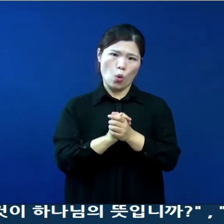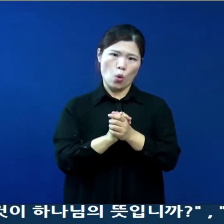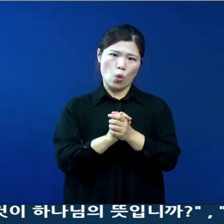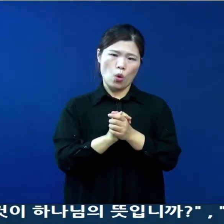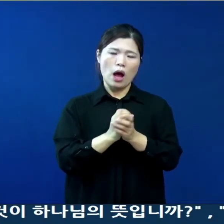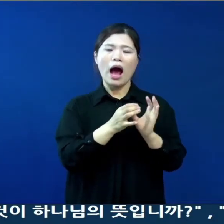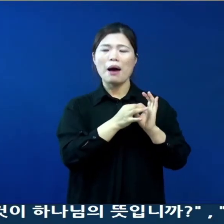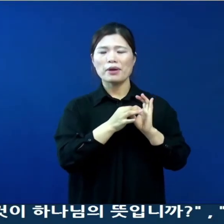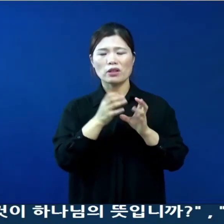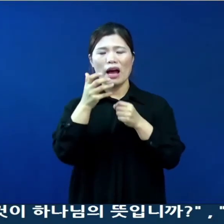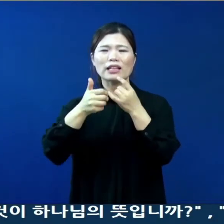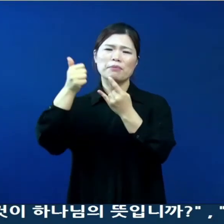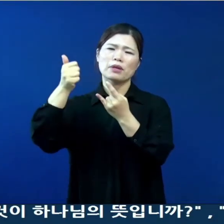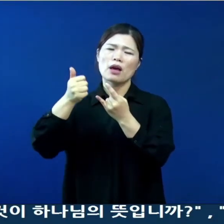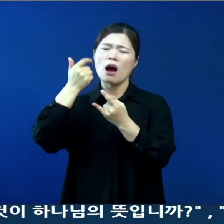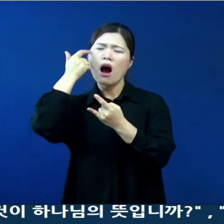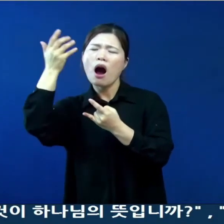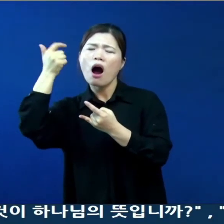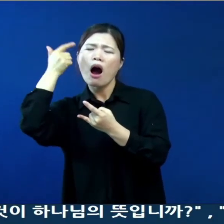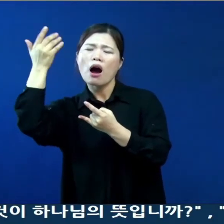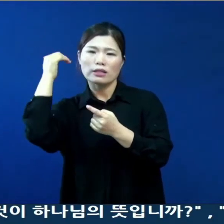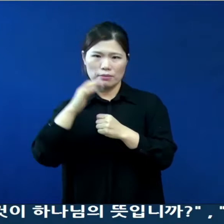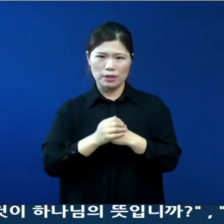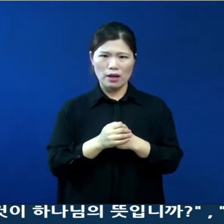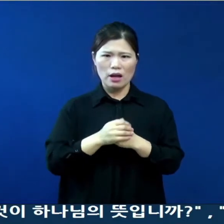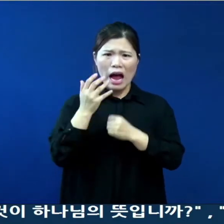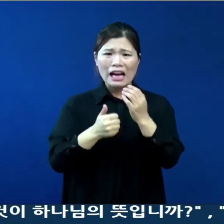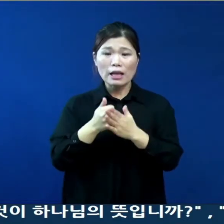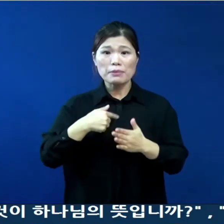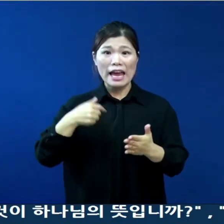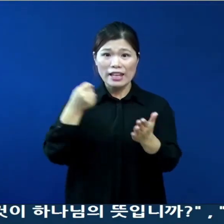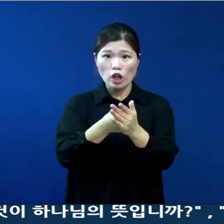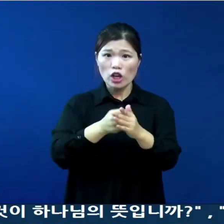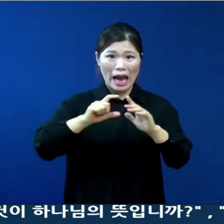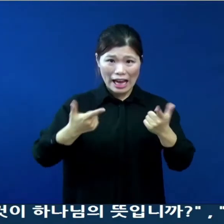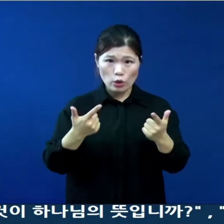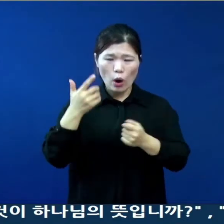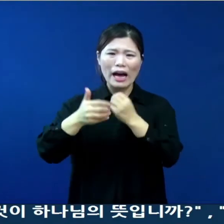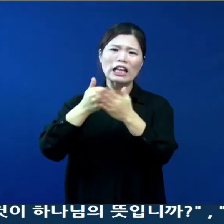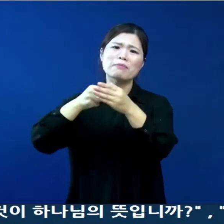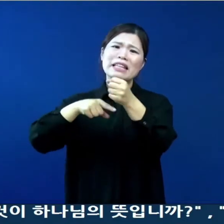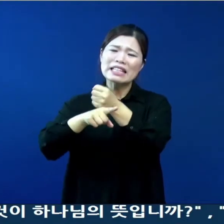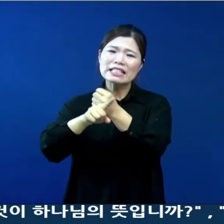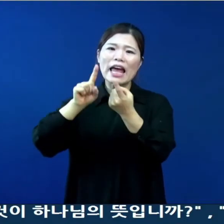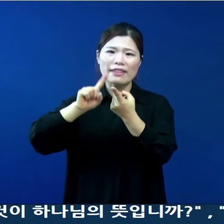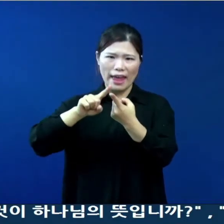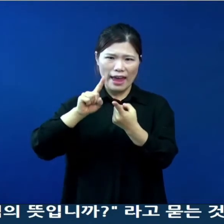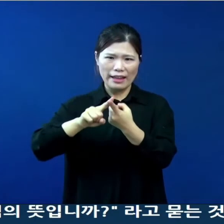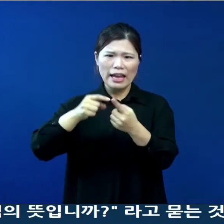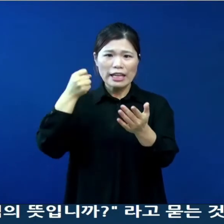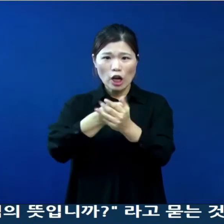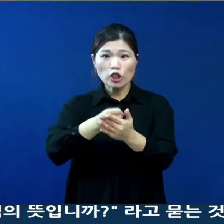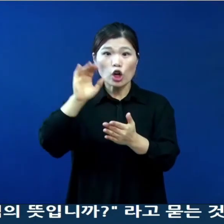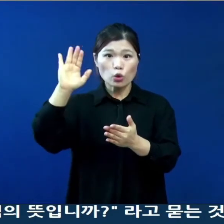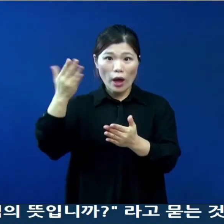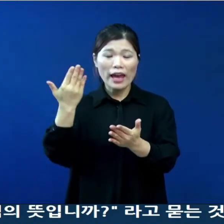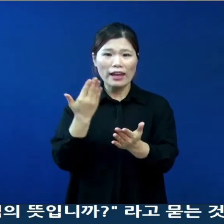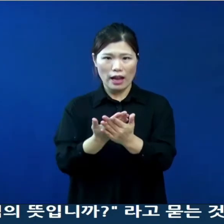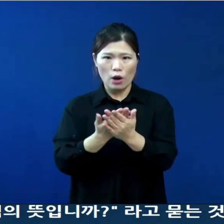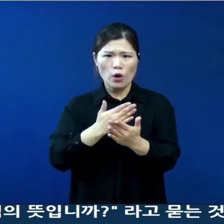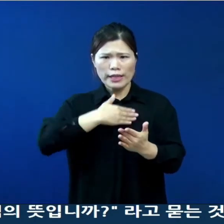끊임없이 하나님 앞에 물었던 것 같습니다. 하나님, 이 결정이 내 결정이 아니라 하나님의 뜻에 따른 결정을 할 수 있도록 제 인생을